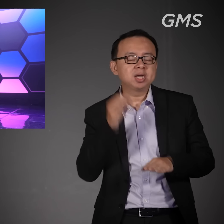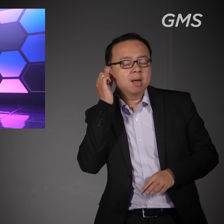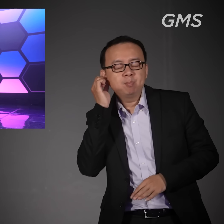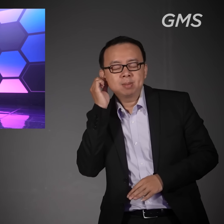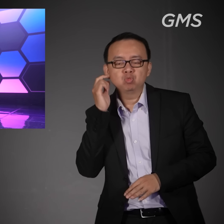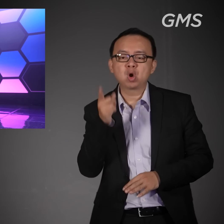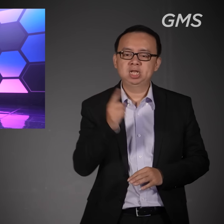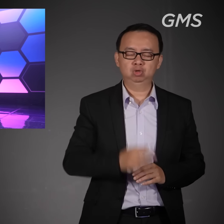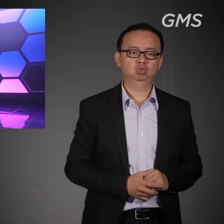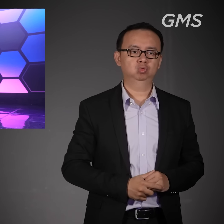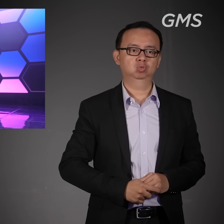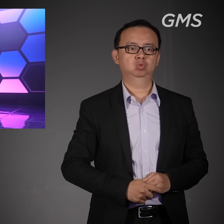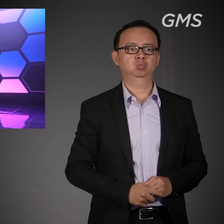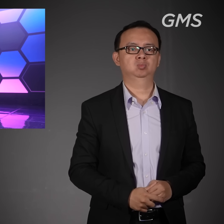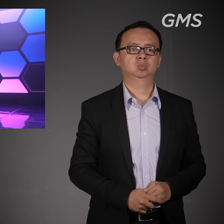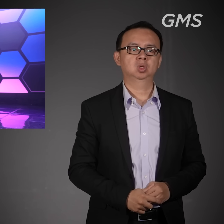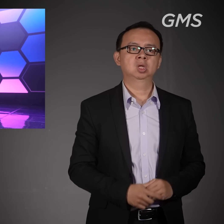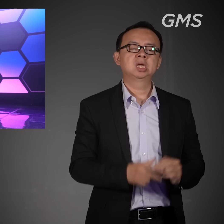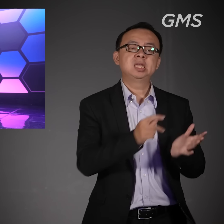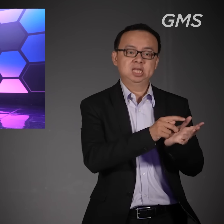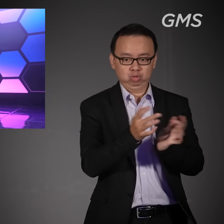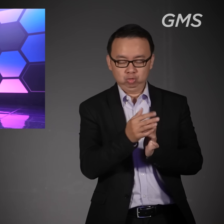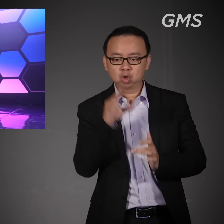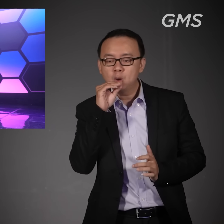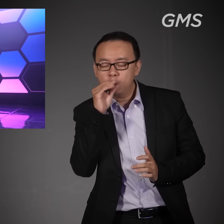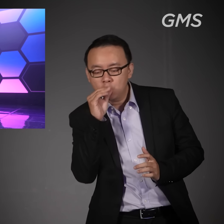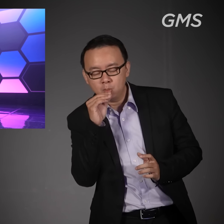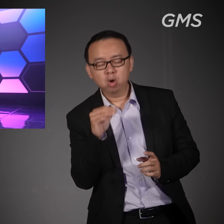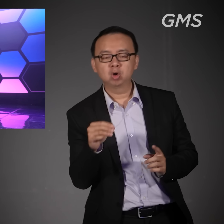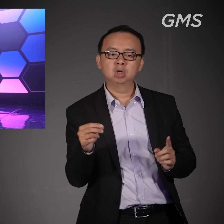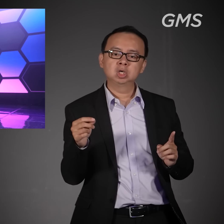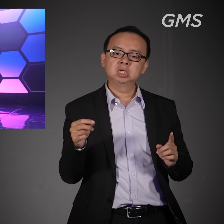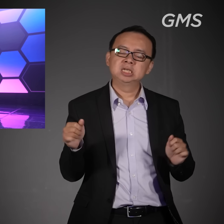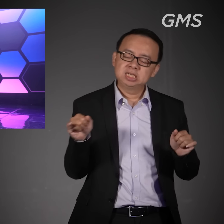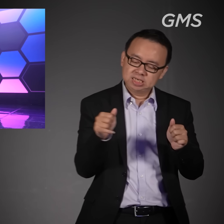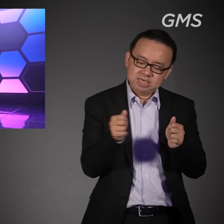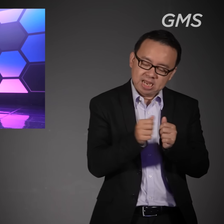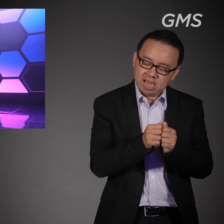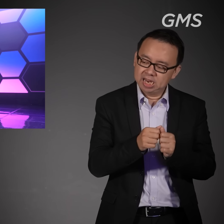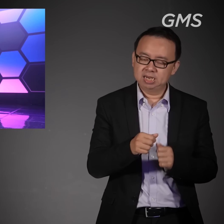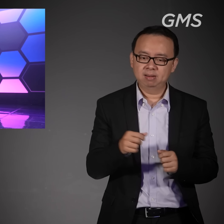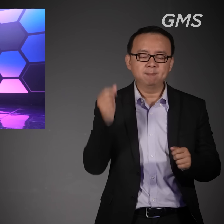dia. Yesus sedang bercakap-cakap dengan seorang perempuan. Seorang wanita Samaria.